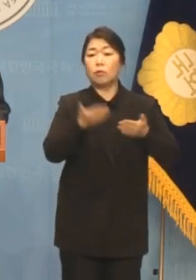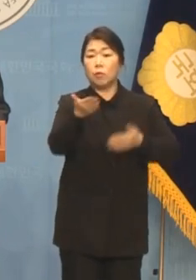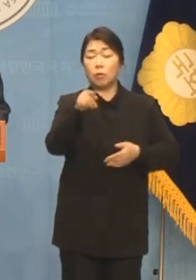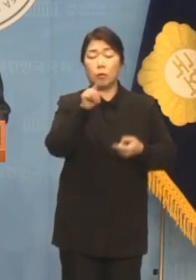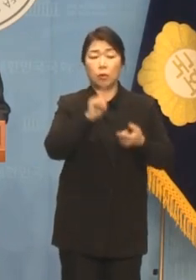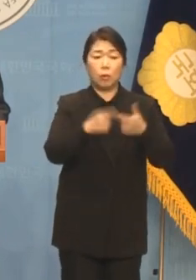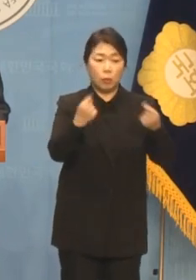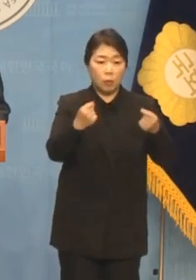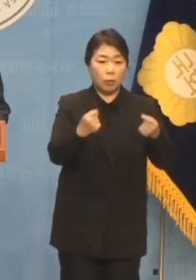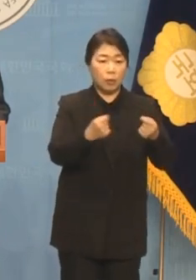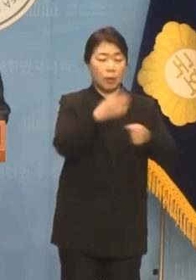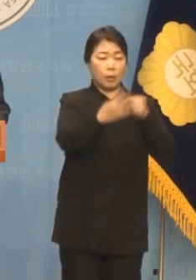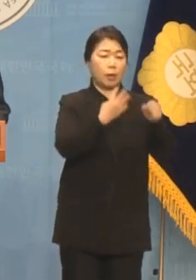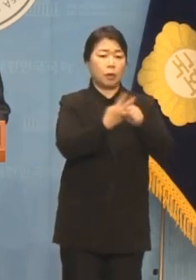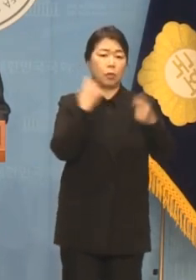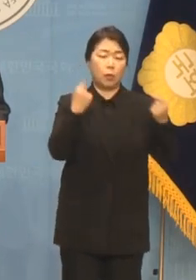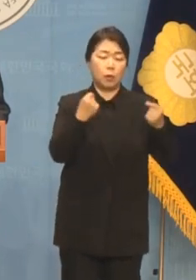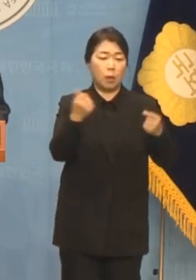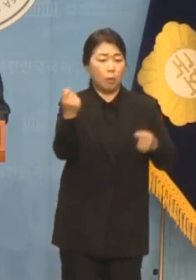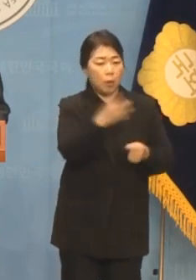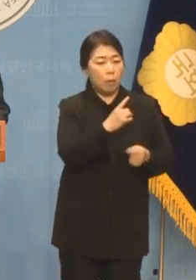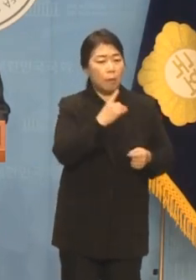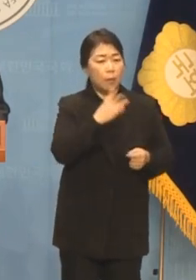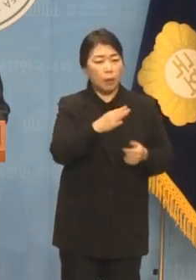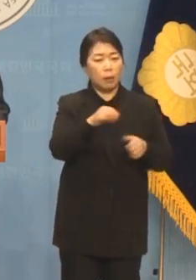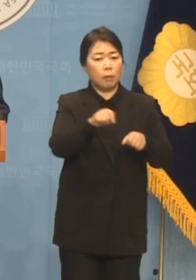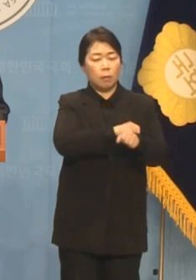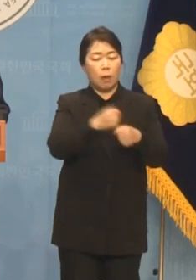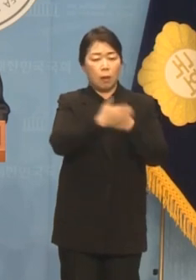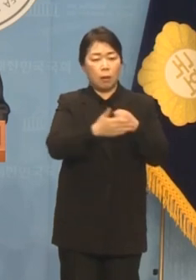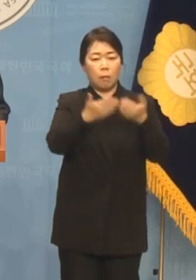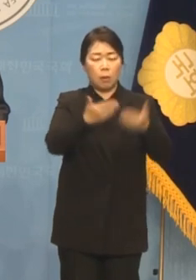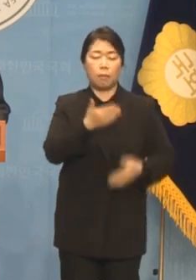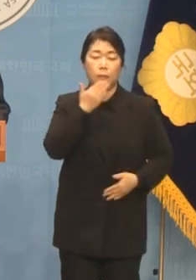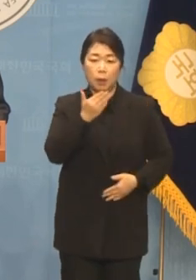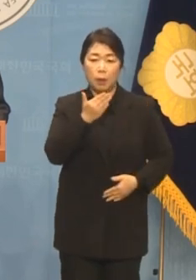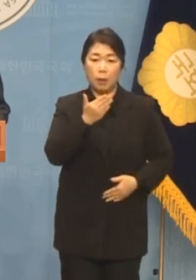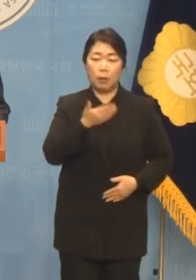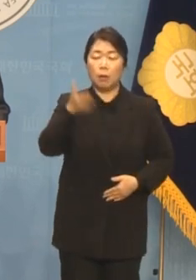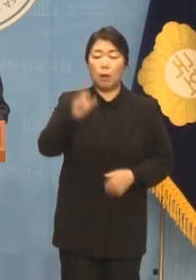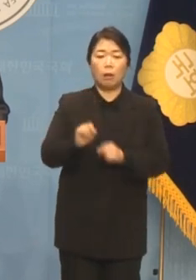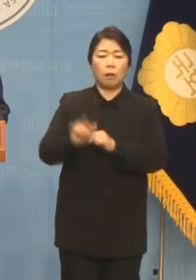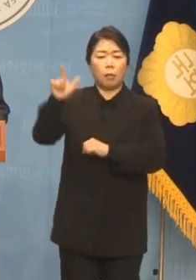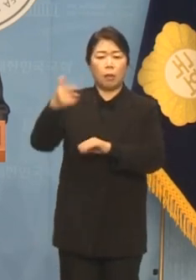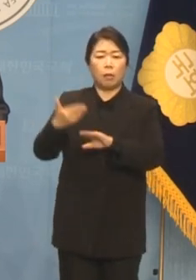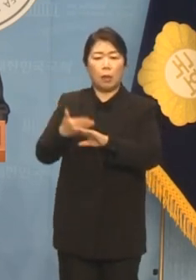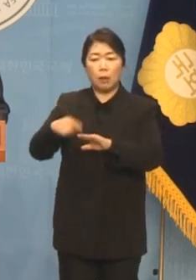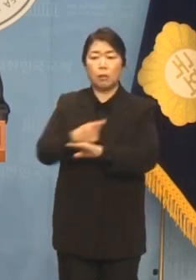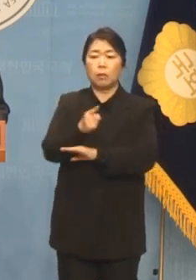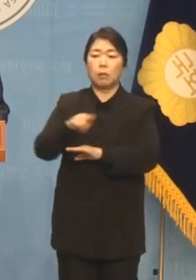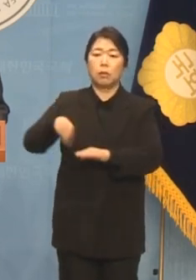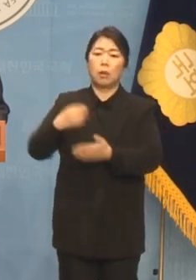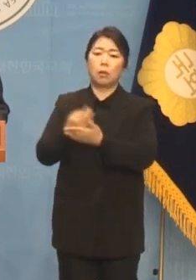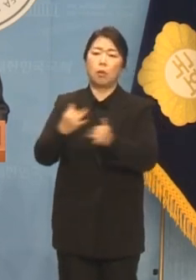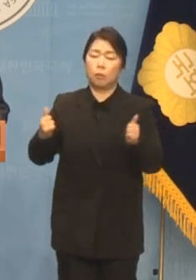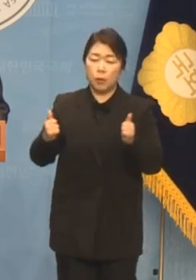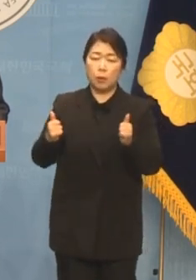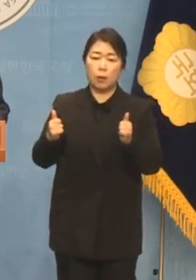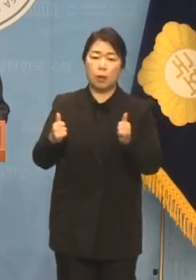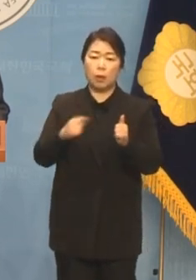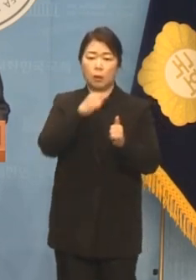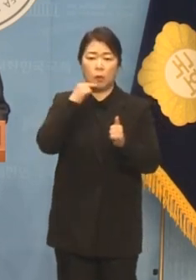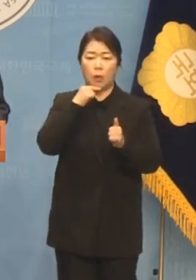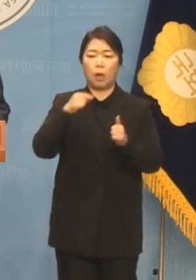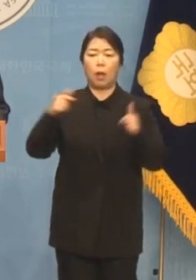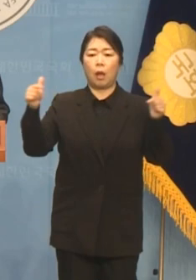전처럼 몇몇 업종만 특수를 누린 채 전체 소상공인 자영업 회복과는 거리가 먼